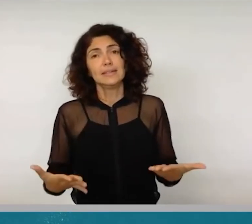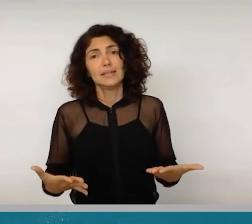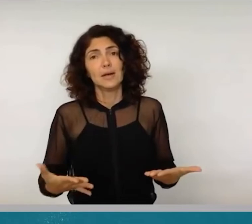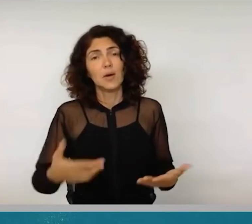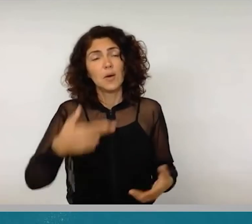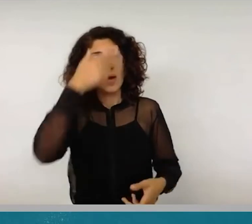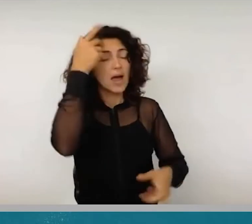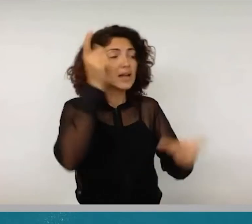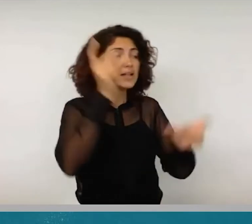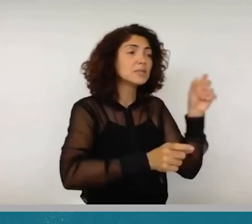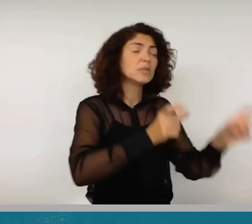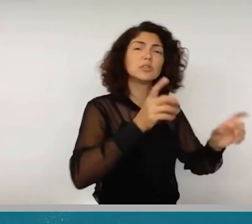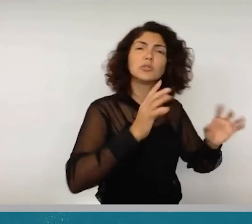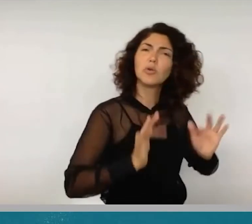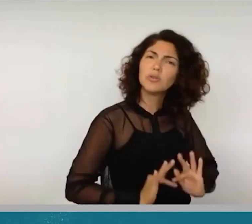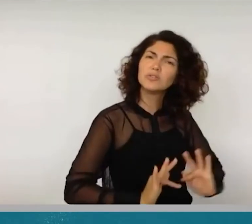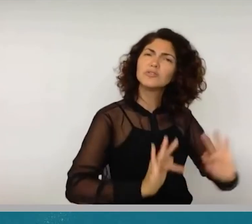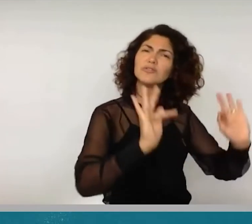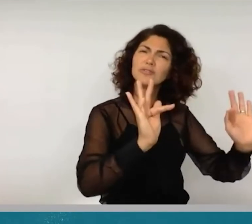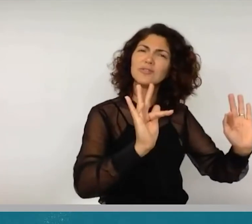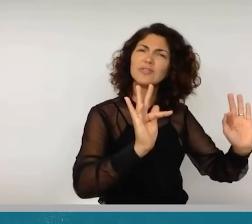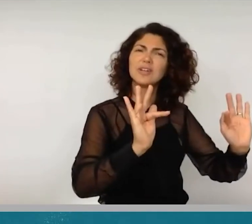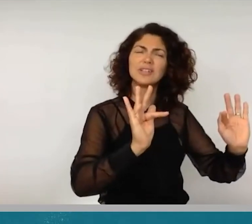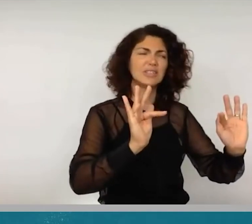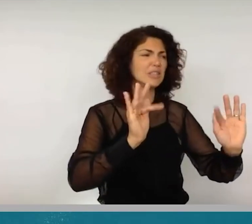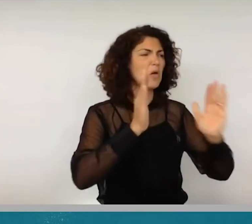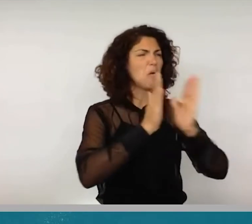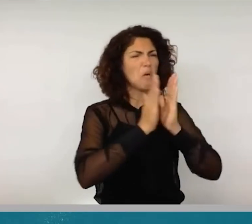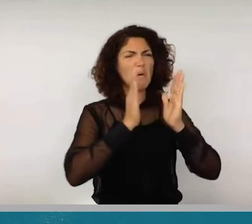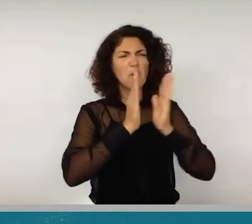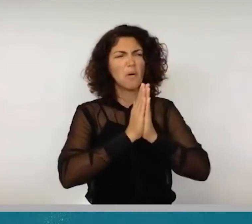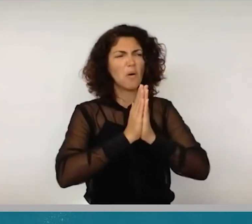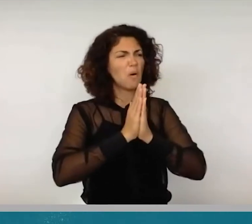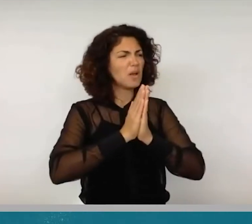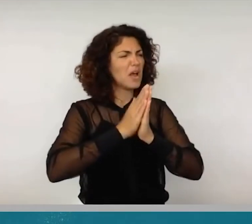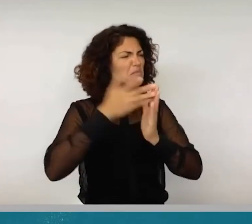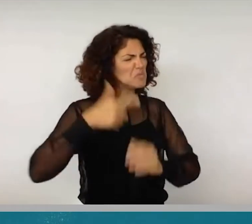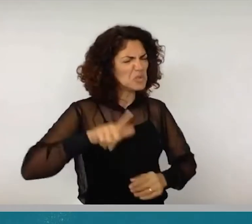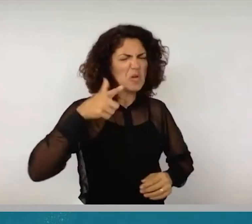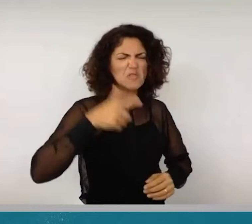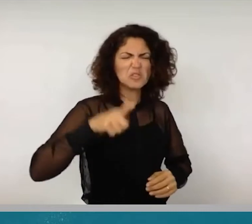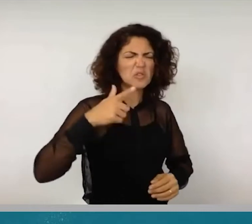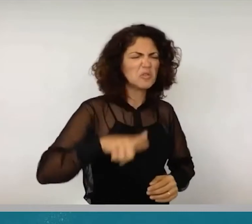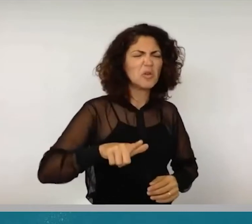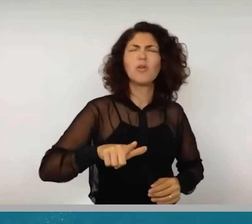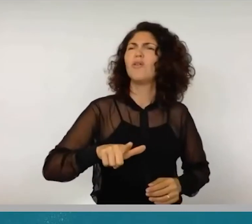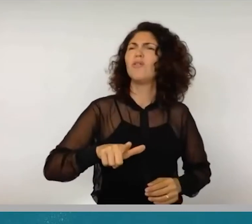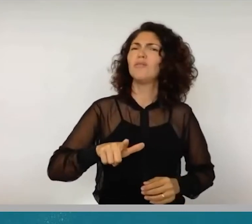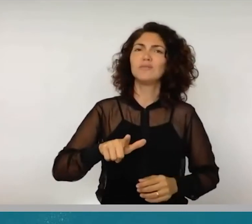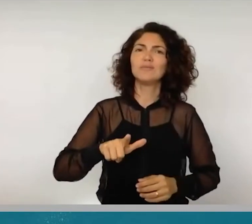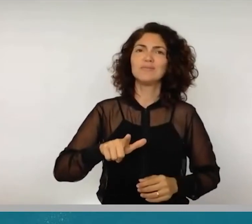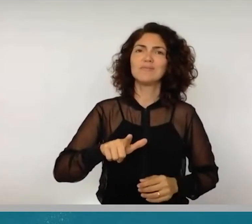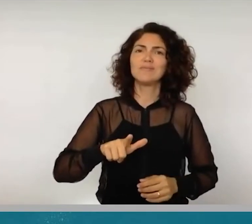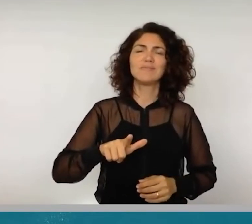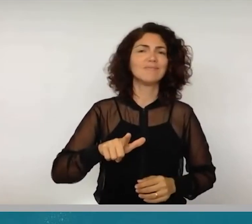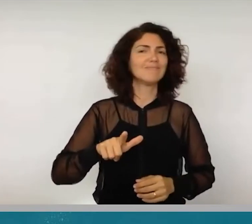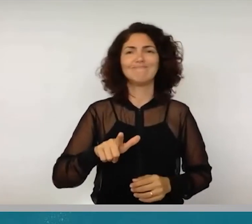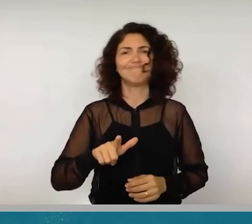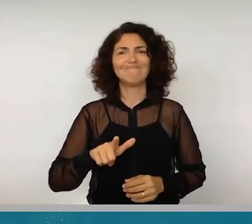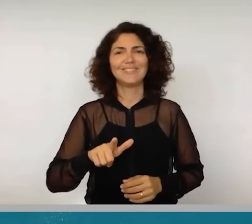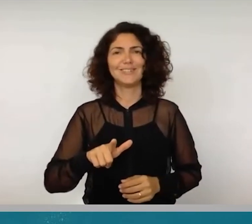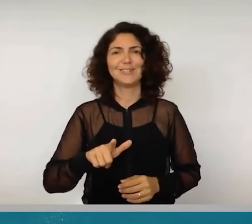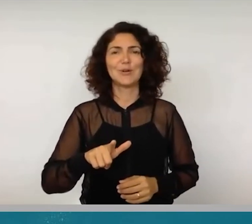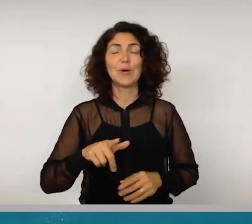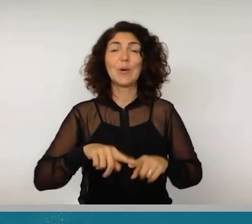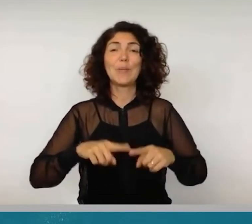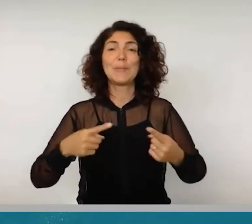fariseus hipócritas, né? Não vamos fazer tudo em realidade. A vida da igreja, irmãos,